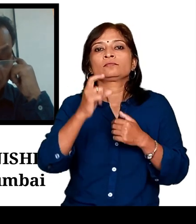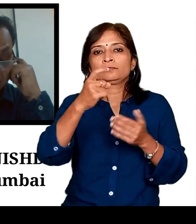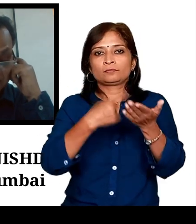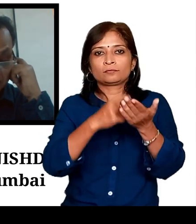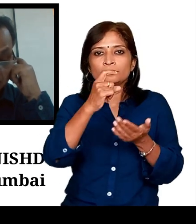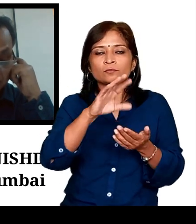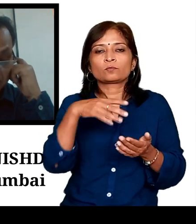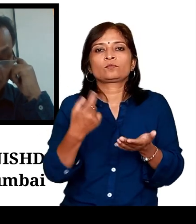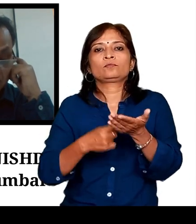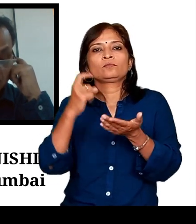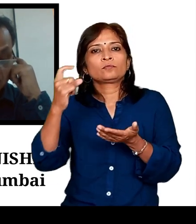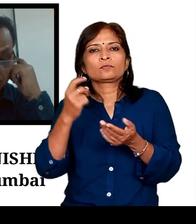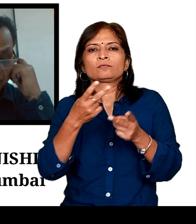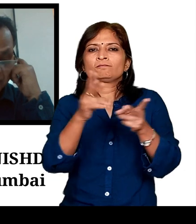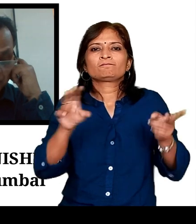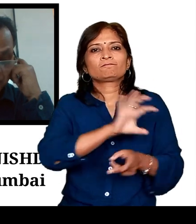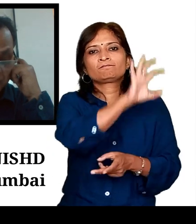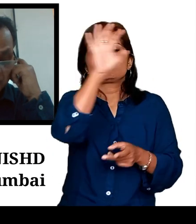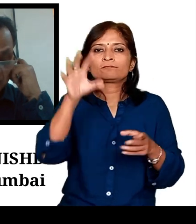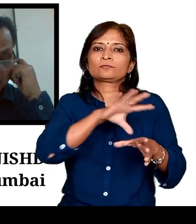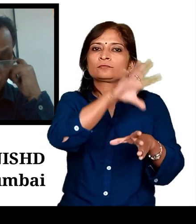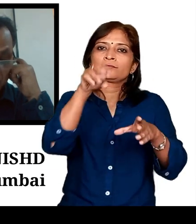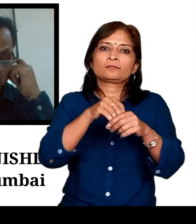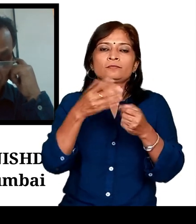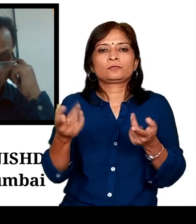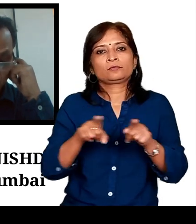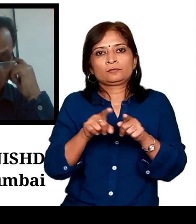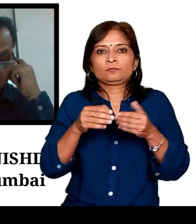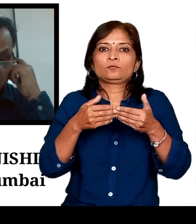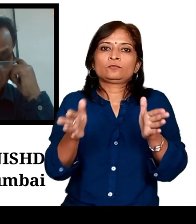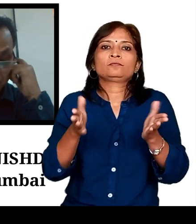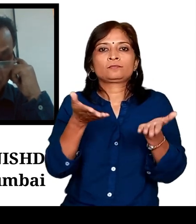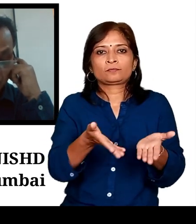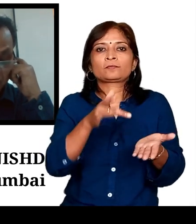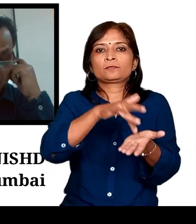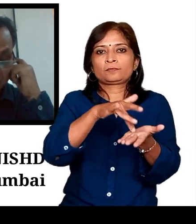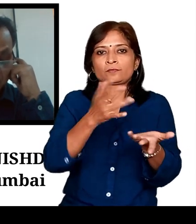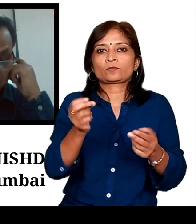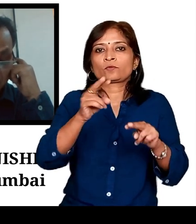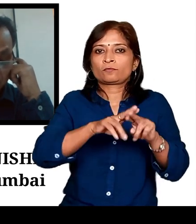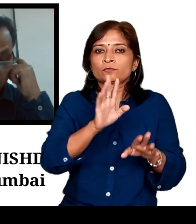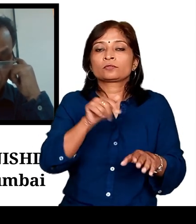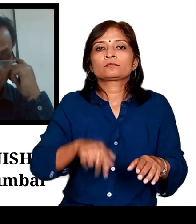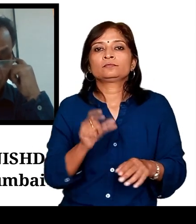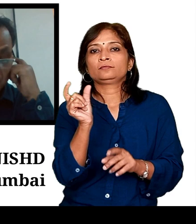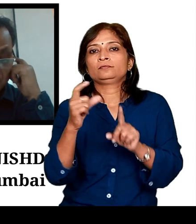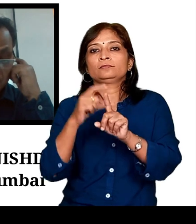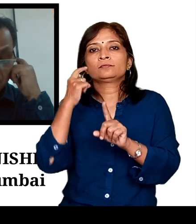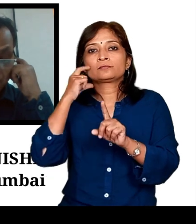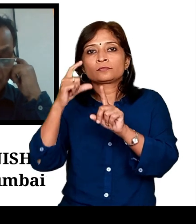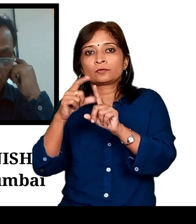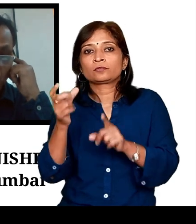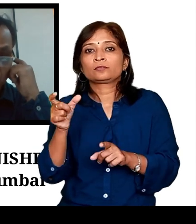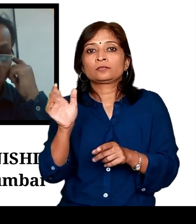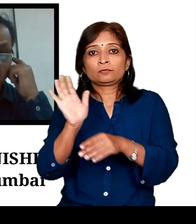है, रीजनल सेंटर्स है, सब जगह पर ये काउंटर हमने खोला है जिसमें UDID धारक को